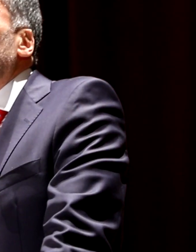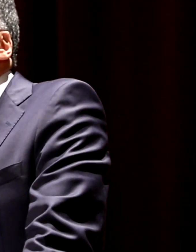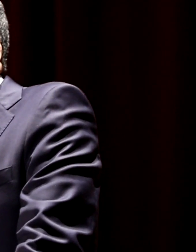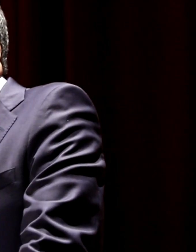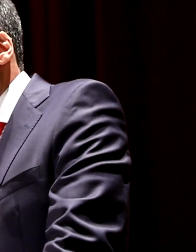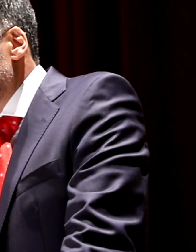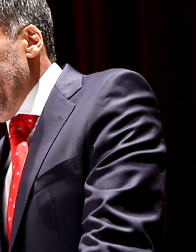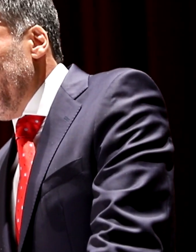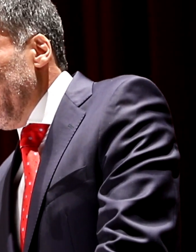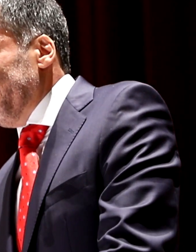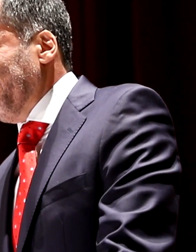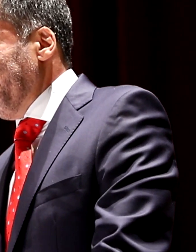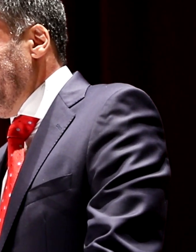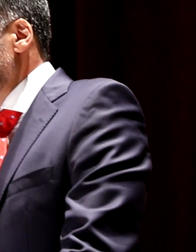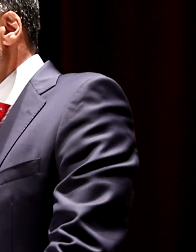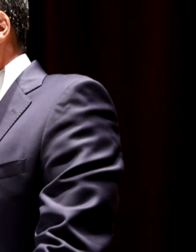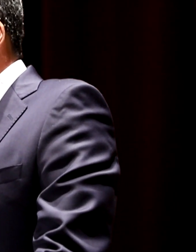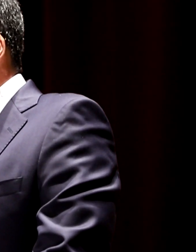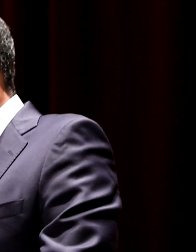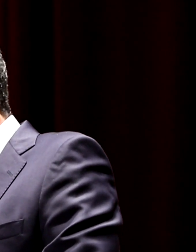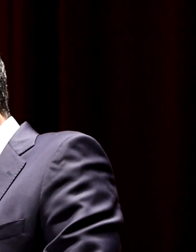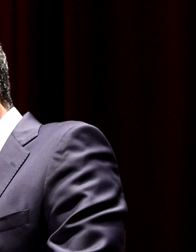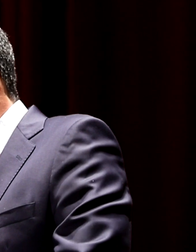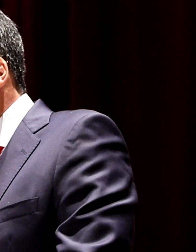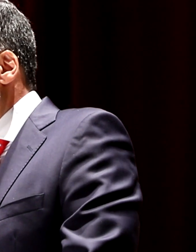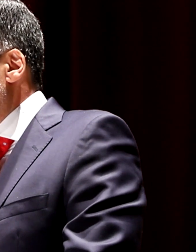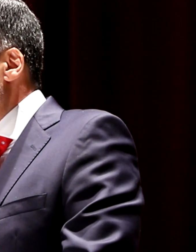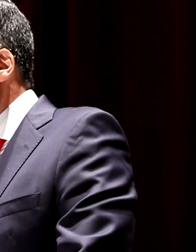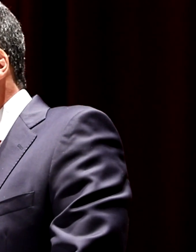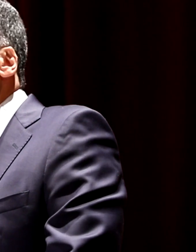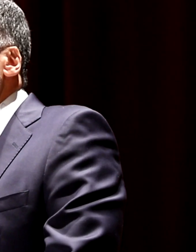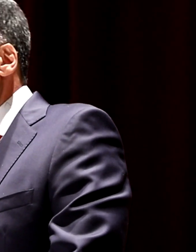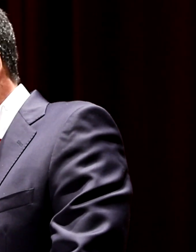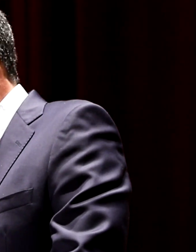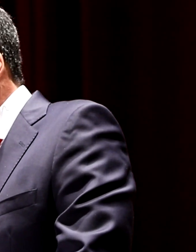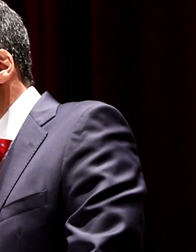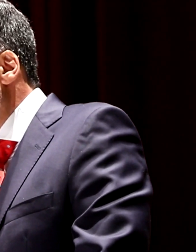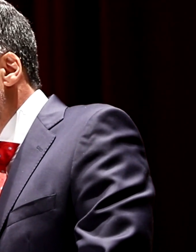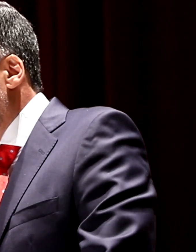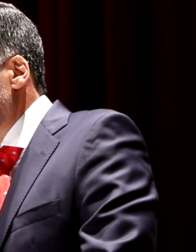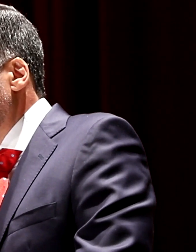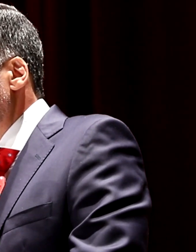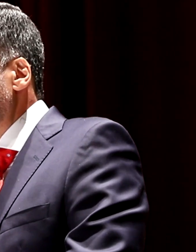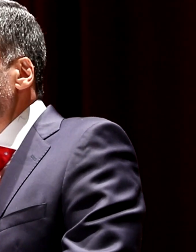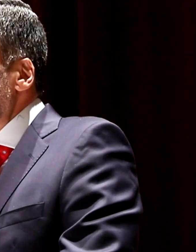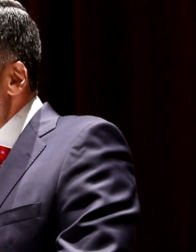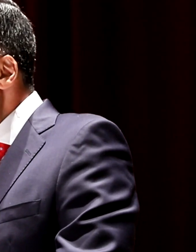a minha amorosa e dedicada mãe, Dona Tânia Fonseca Sarrubo, que ao lado de meu pai,